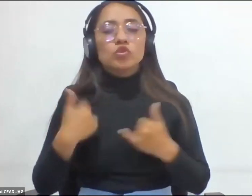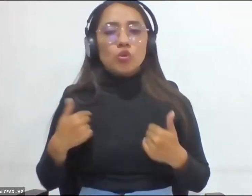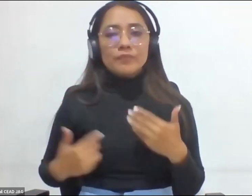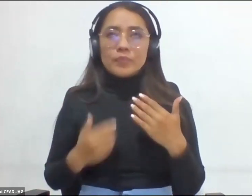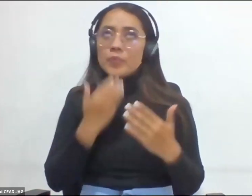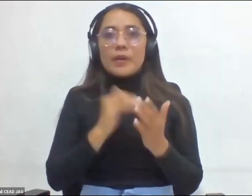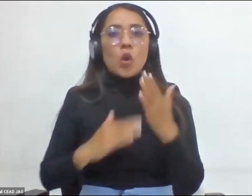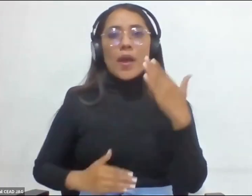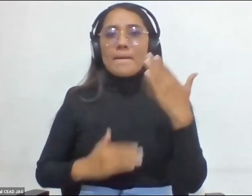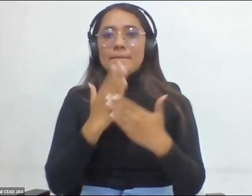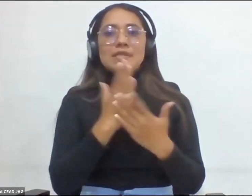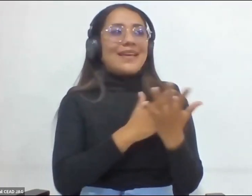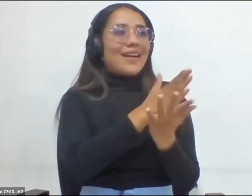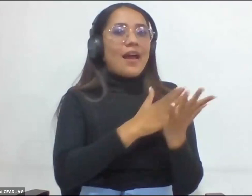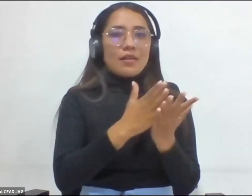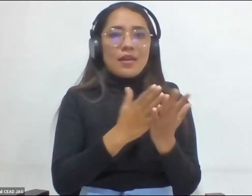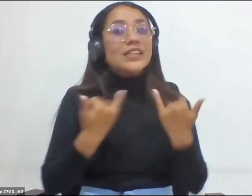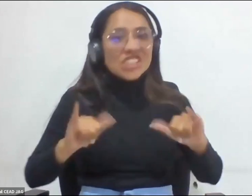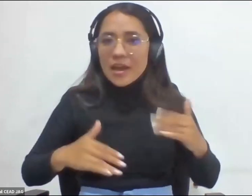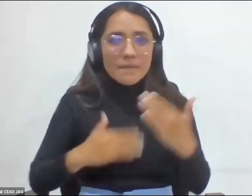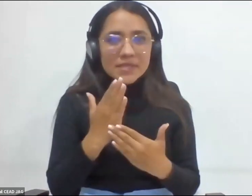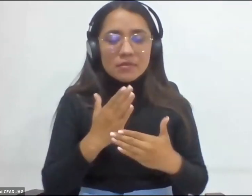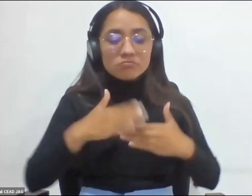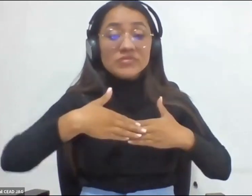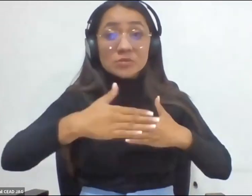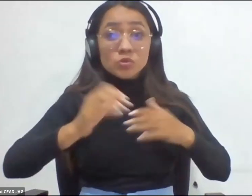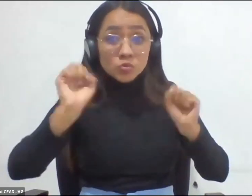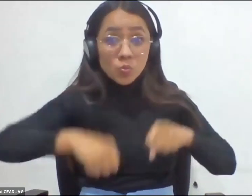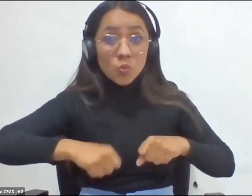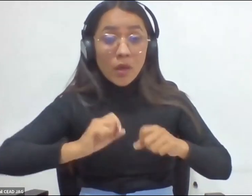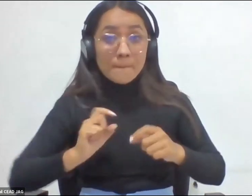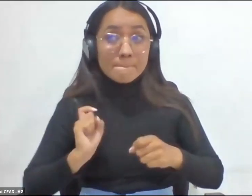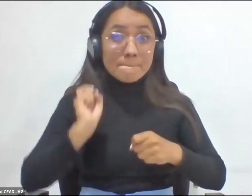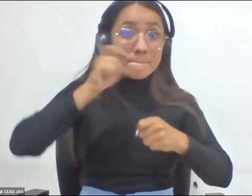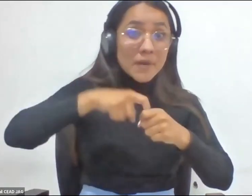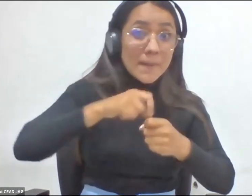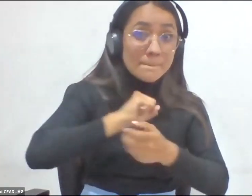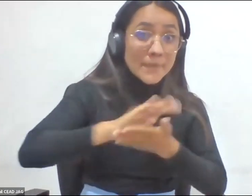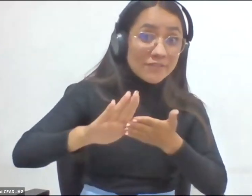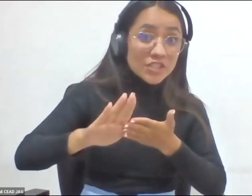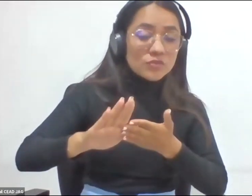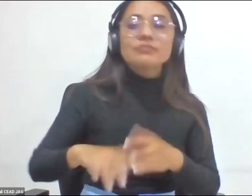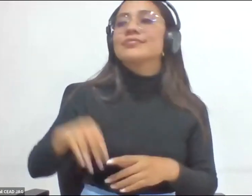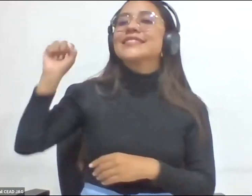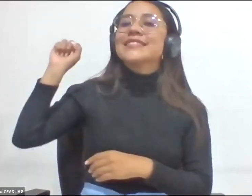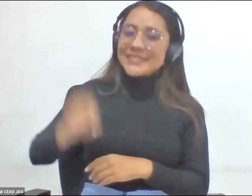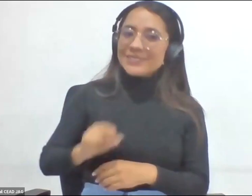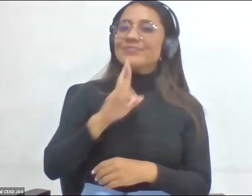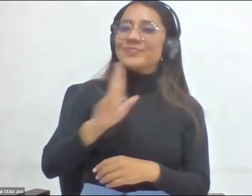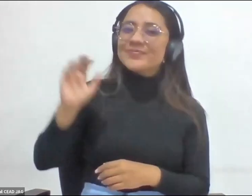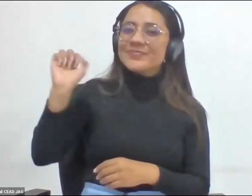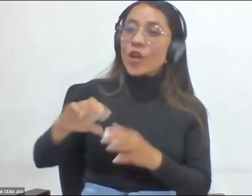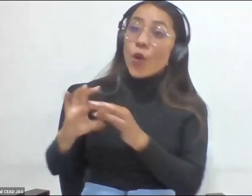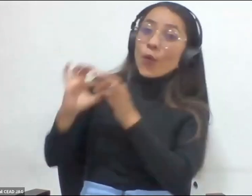académico puedo aplicar al beneficio Sí y va también en coherencia del anterior pregunta entonces